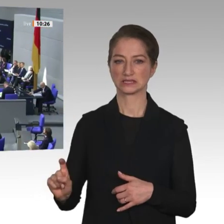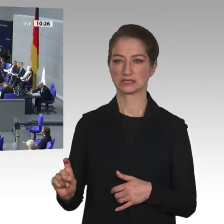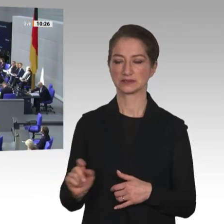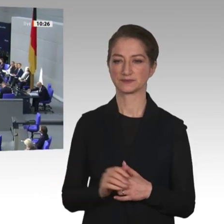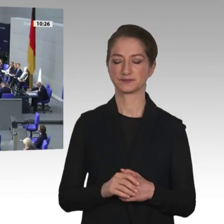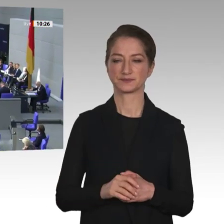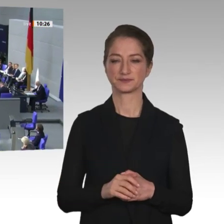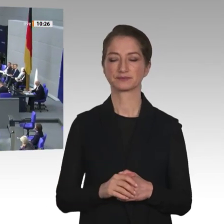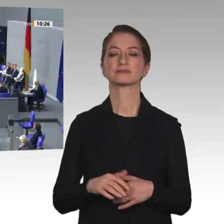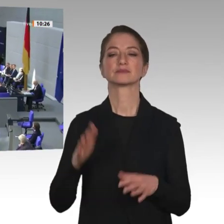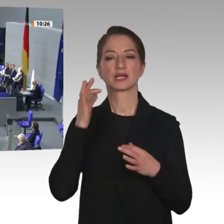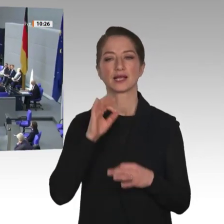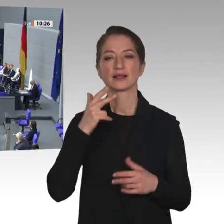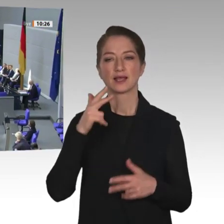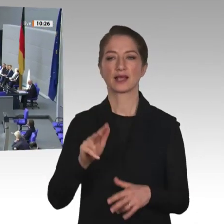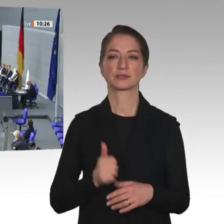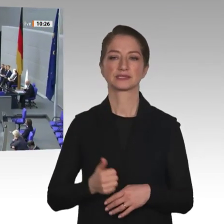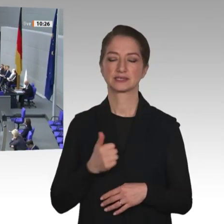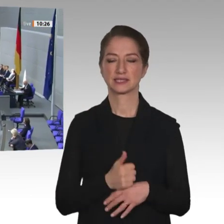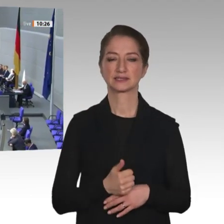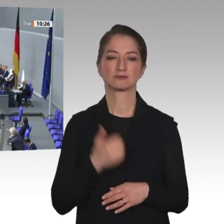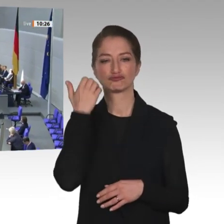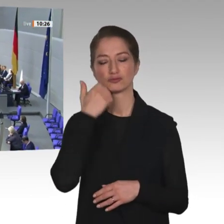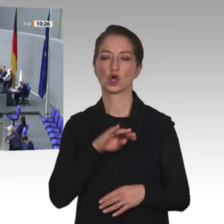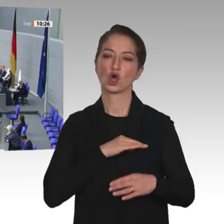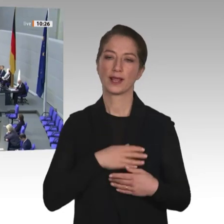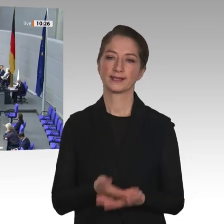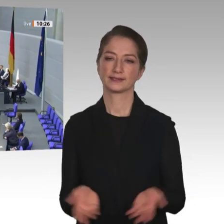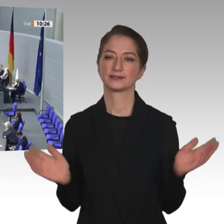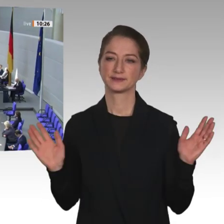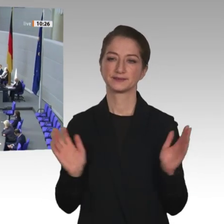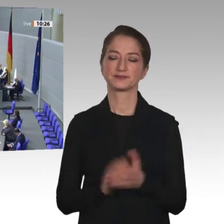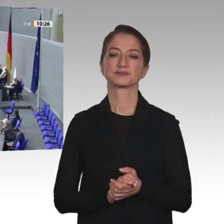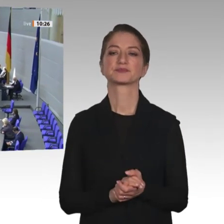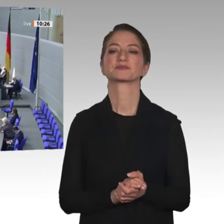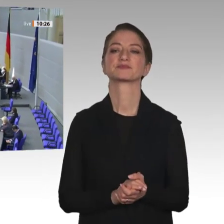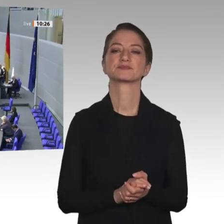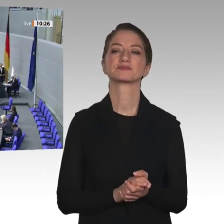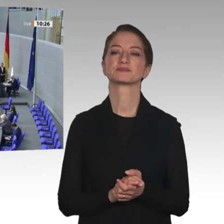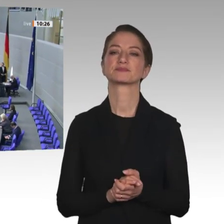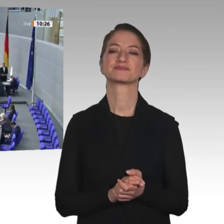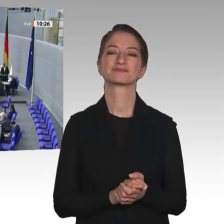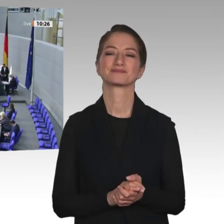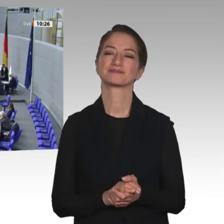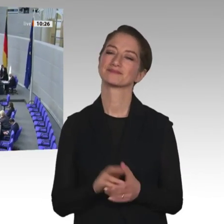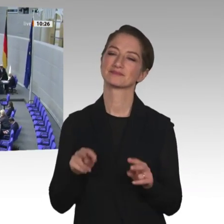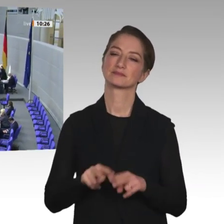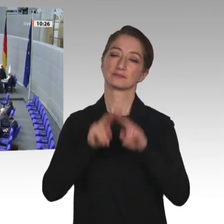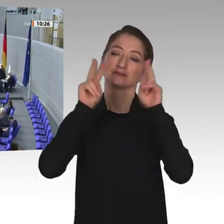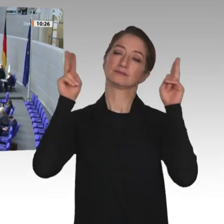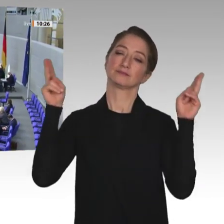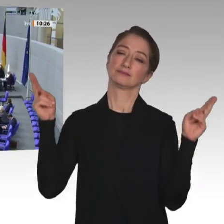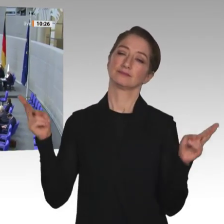Sehr geehrter Herr Präsident, liebe Kolleginnen und Kollegen, nichts auf dieser Welt könnte schlimmer